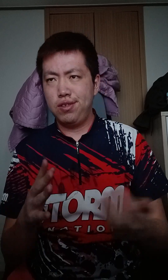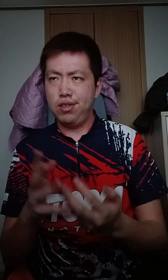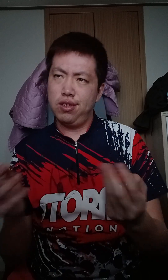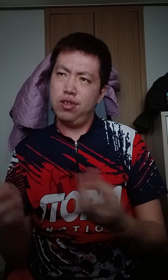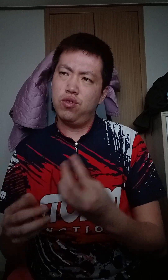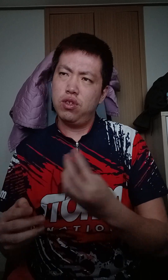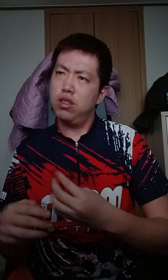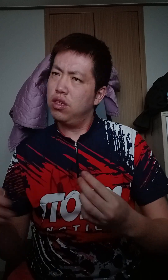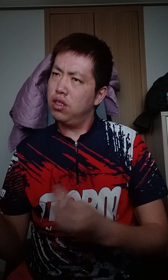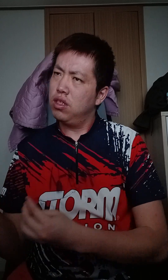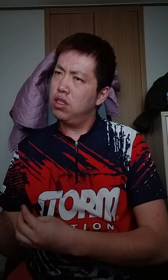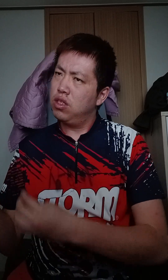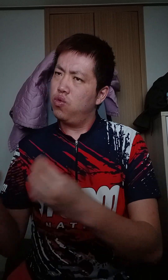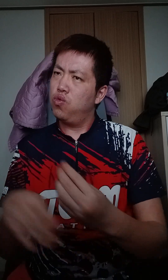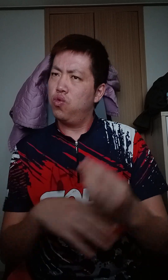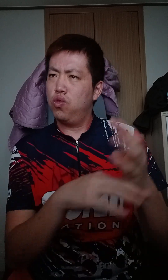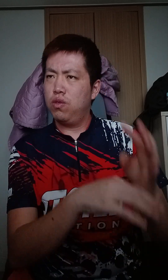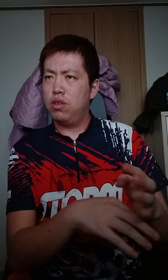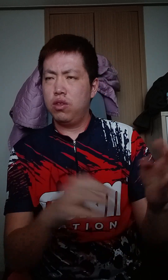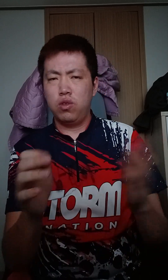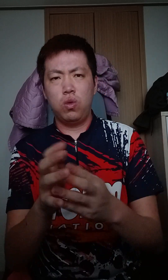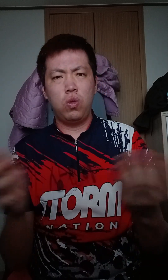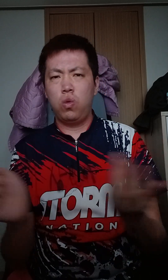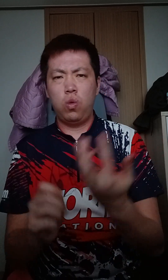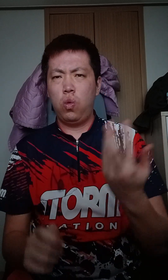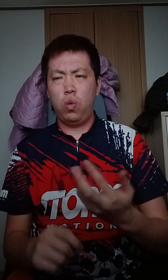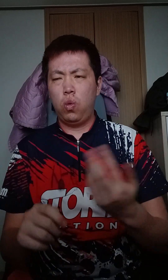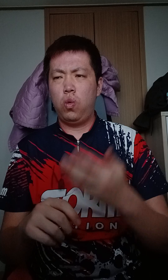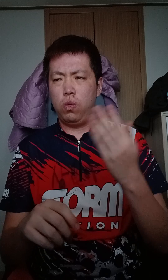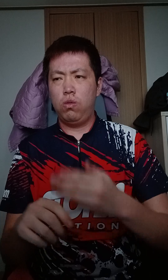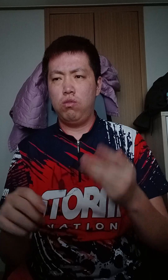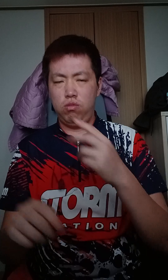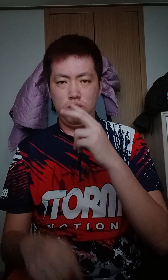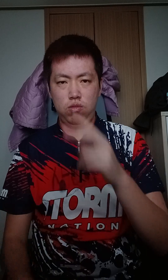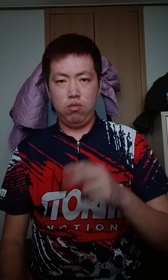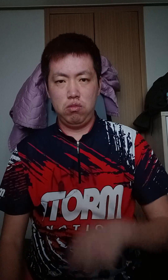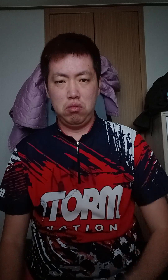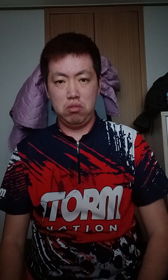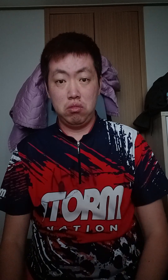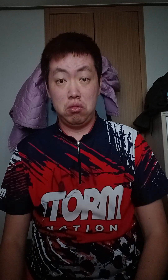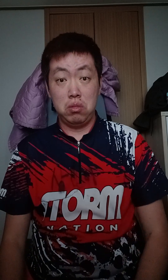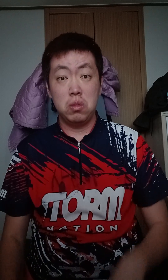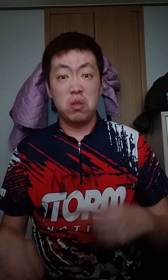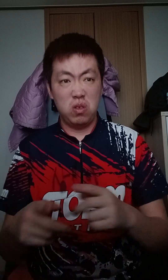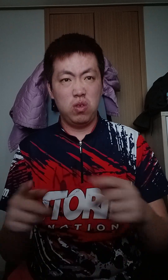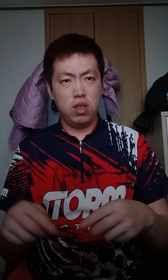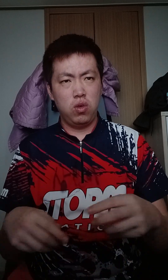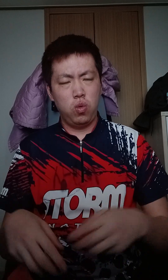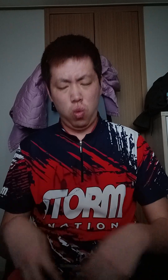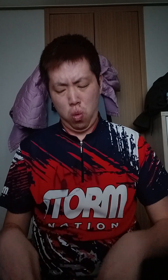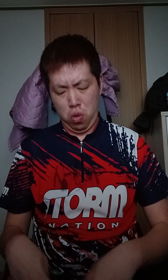장애인 화장실을 무분별하게 사용해 어쩔 수 없었다고 해명합니다. 변기 위에 온물이 막 묻어